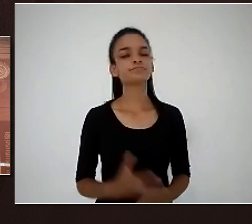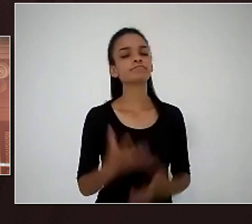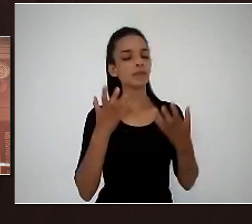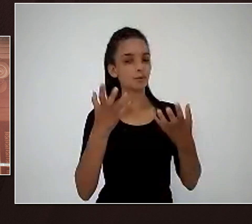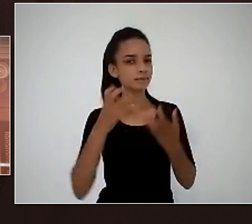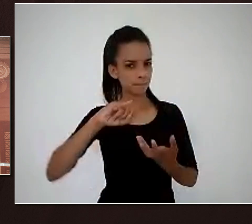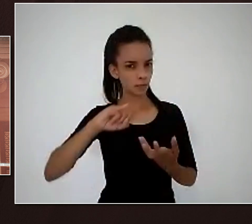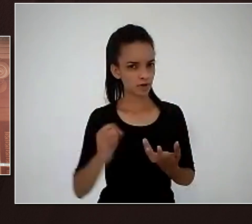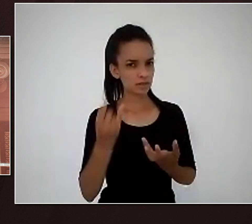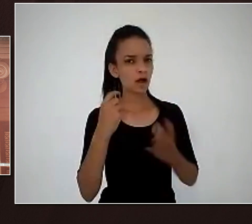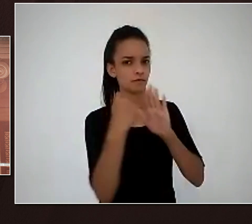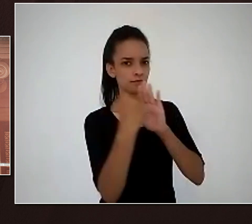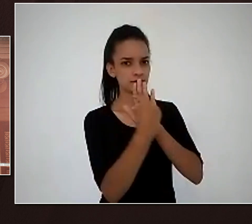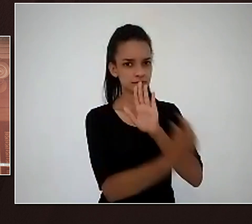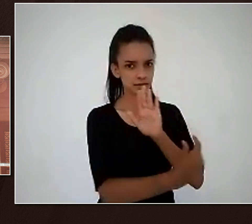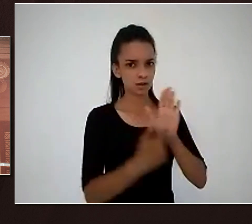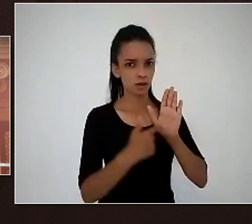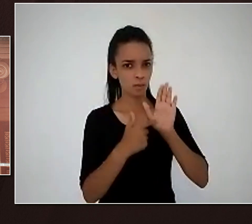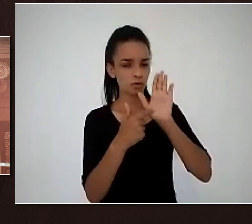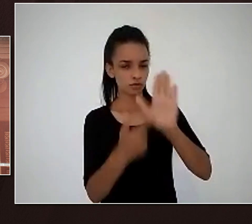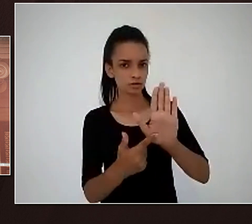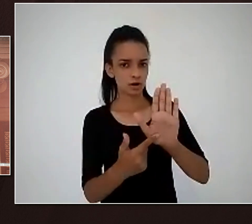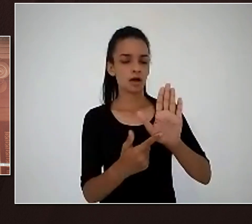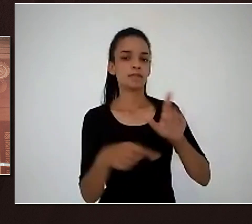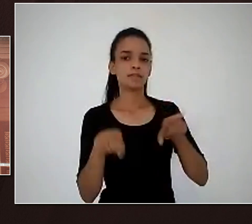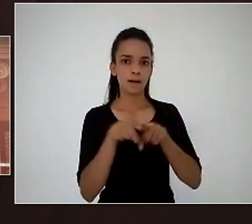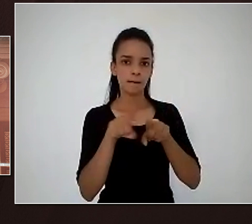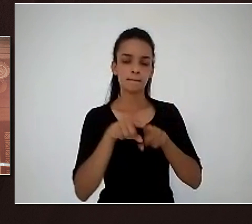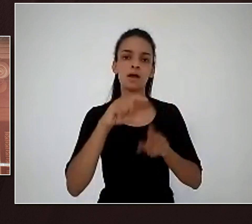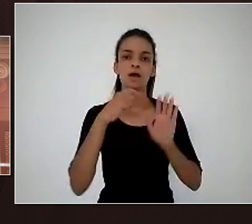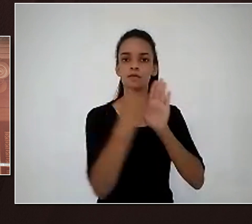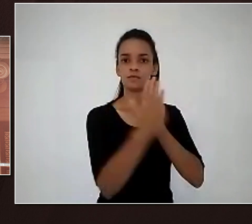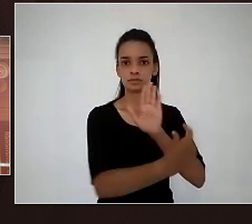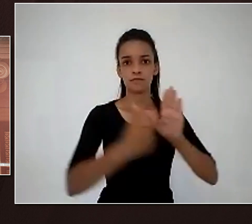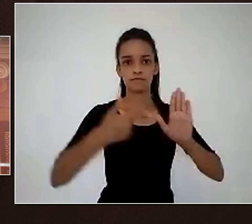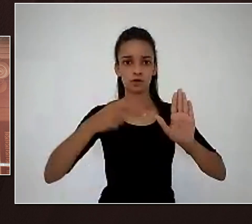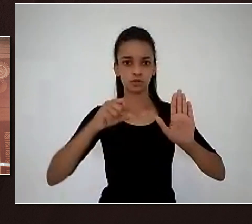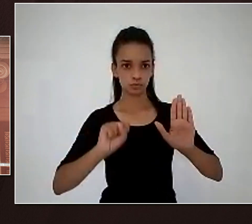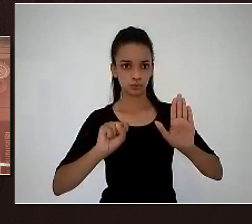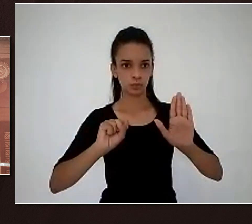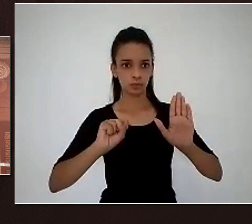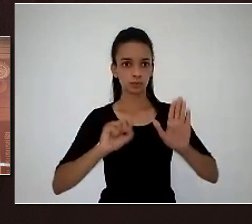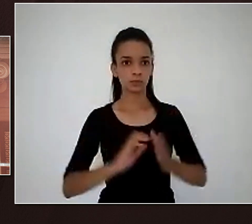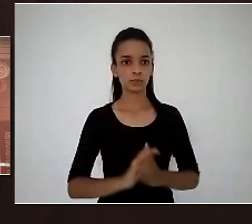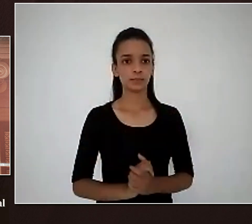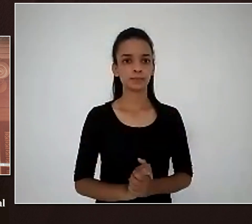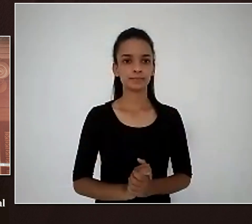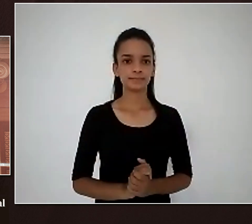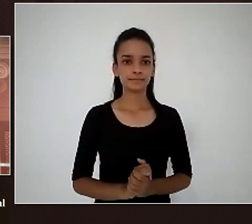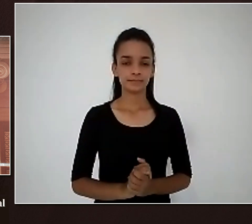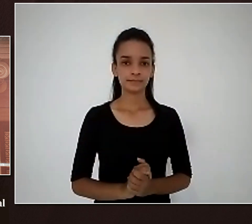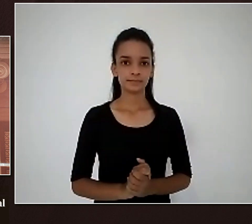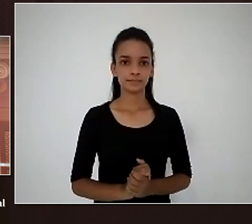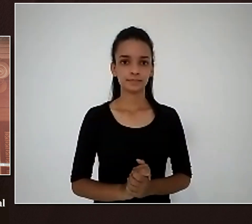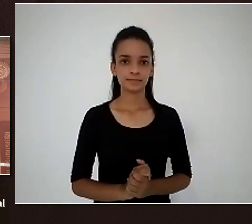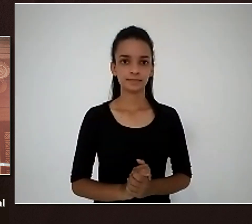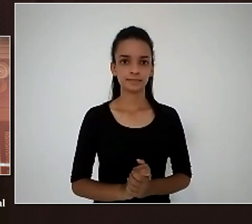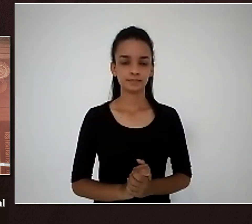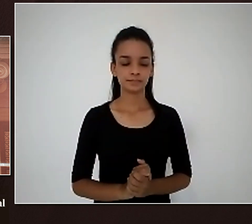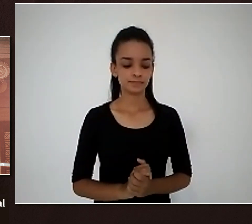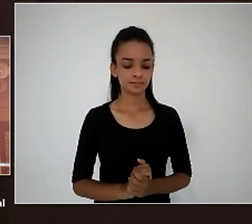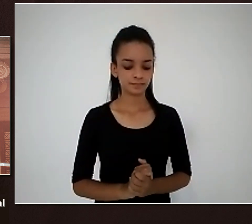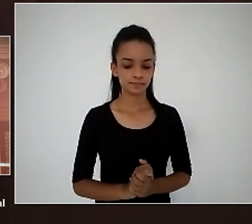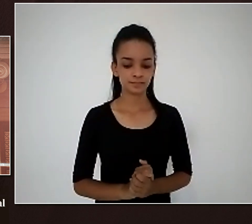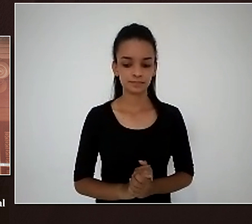versículo, mostrar o versículo 28, Atos 20 ainda, versículo 28. Atendei por vós e por todo o